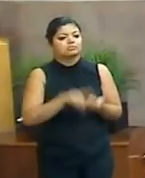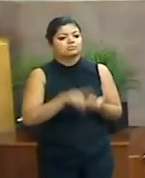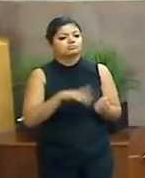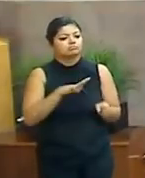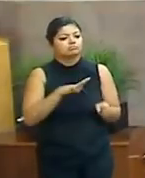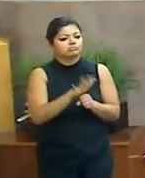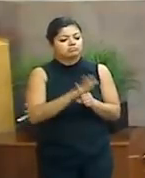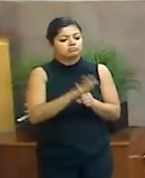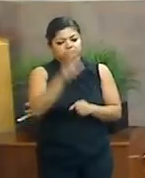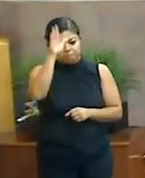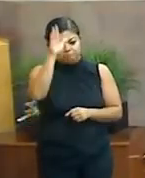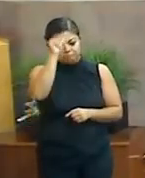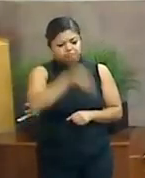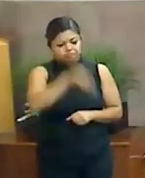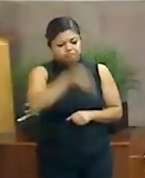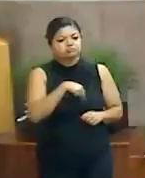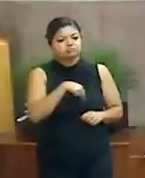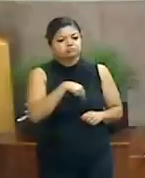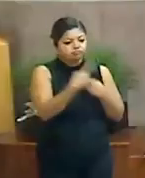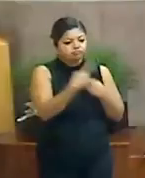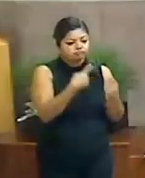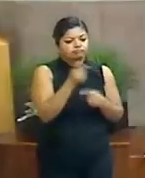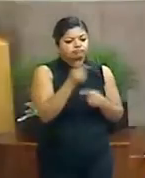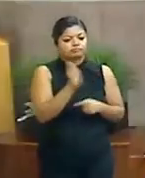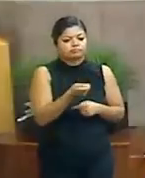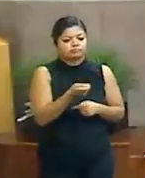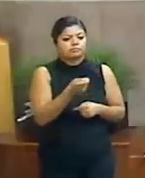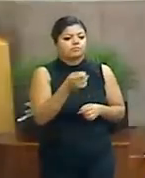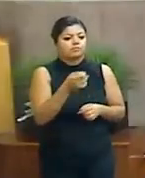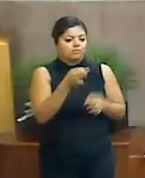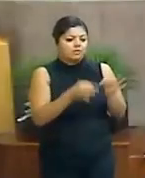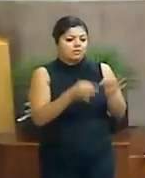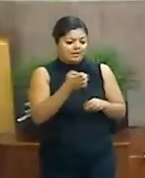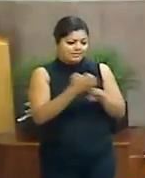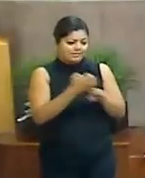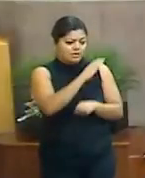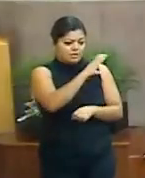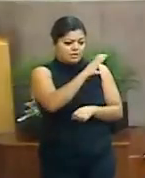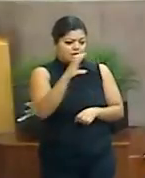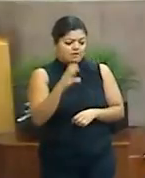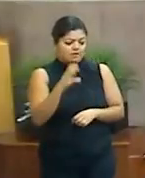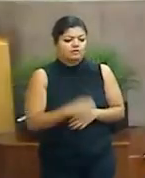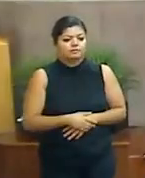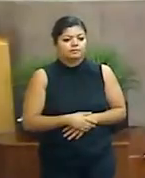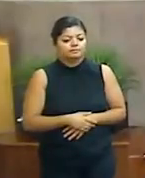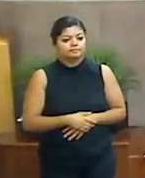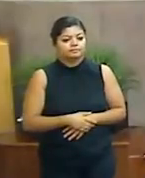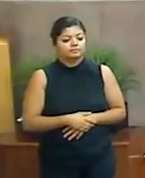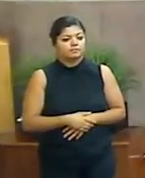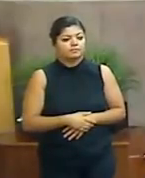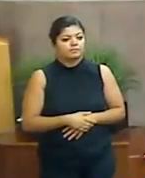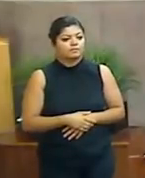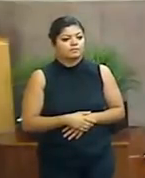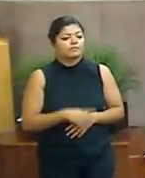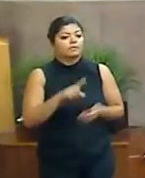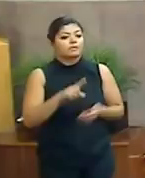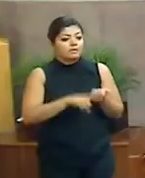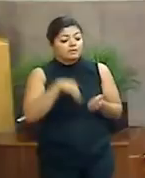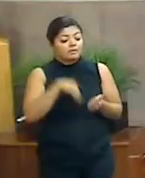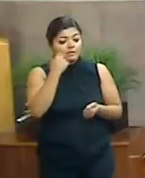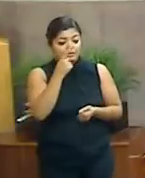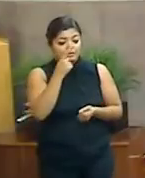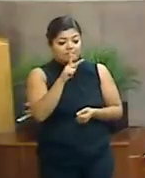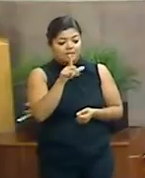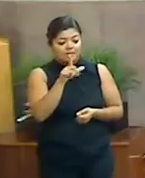al controvertido ante esta sala emitido por tomar el intento de destrabar california en un inicio conviene precisar que el de